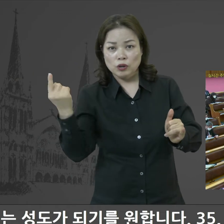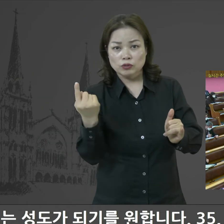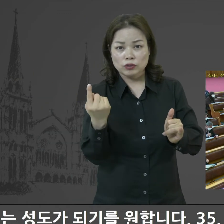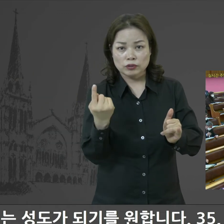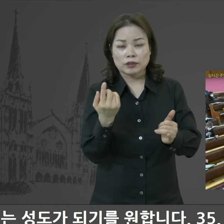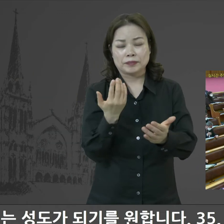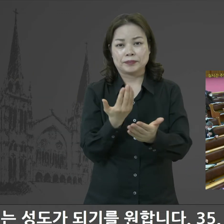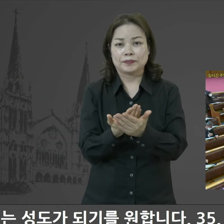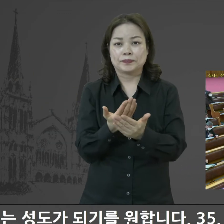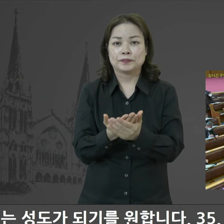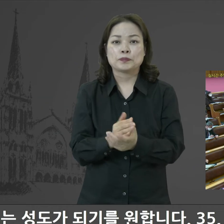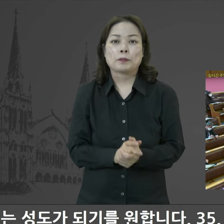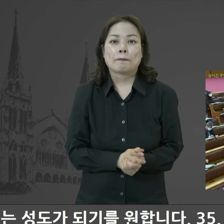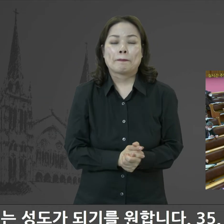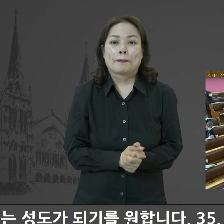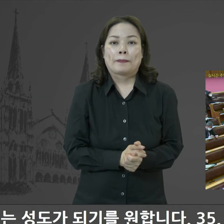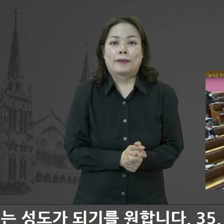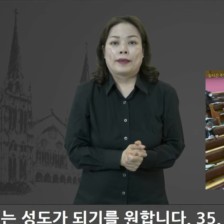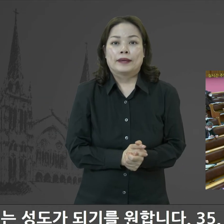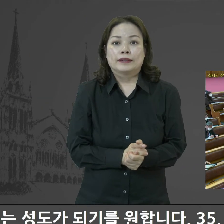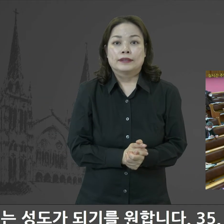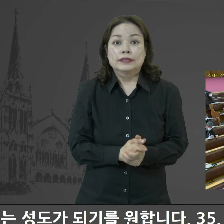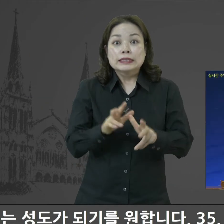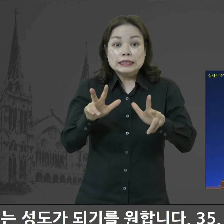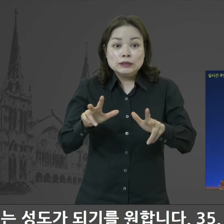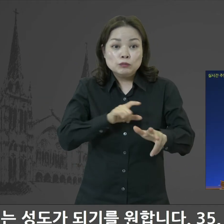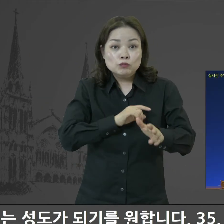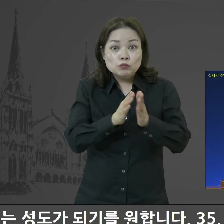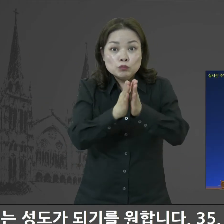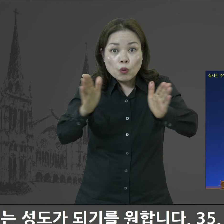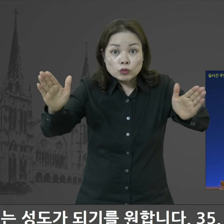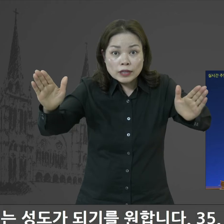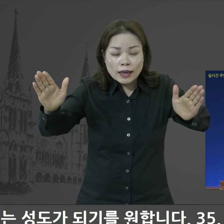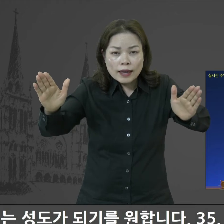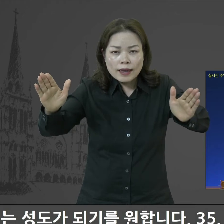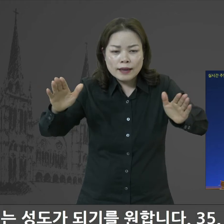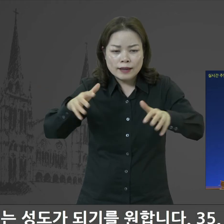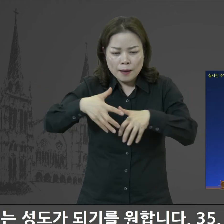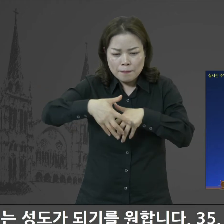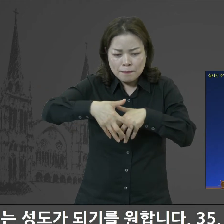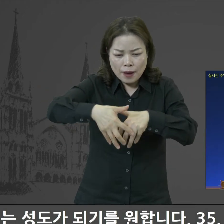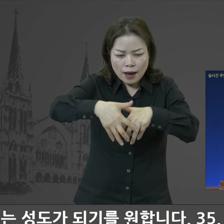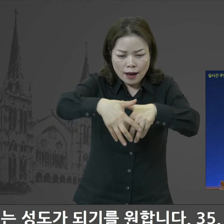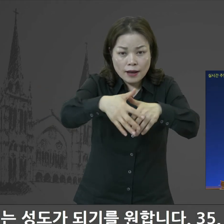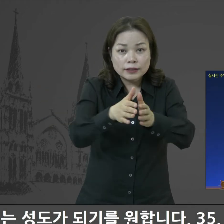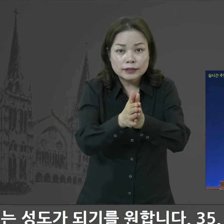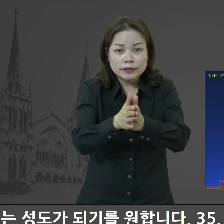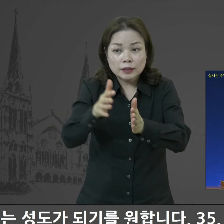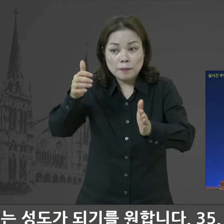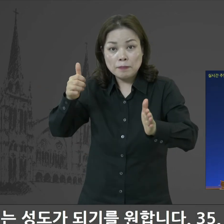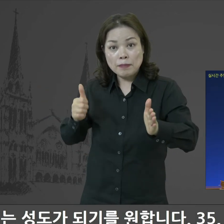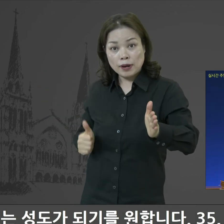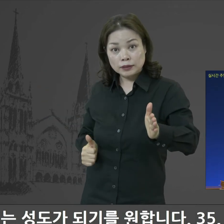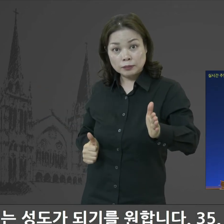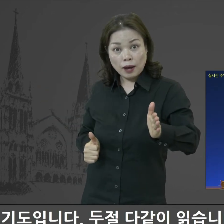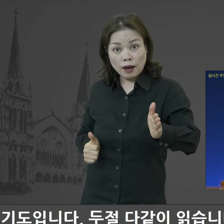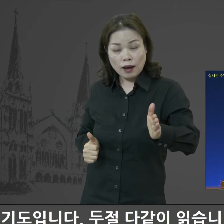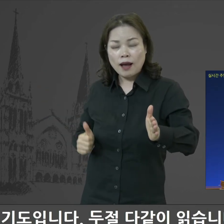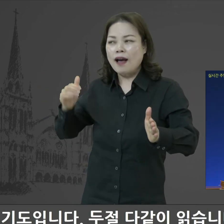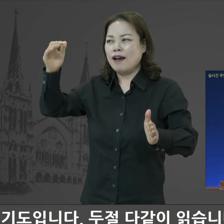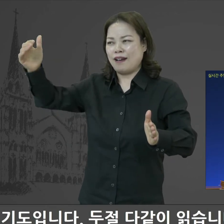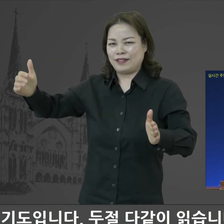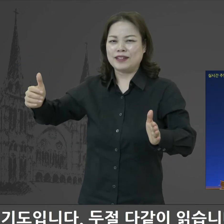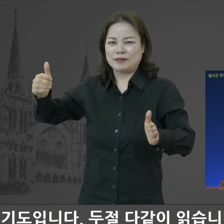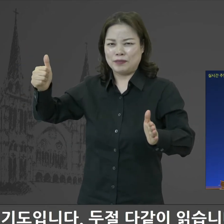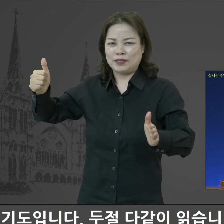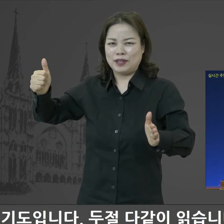돌아오소서 하였더라. 아멘. 지금 모세는 행진의 시작과 끝이 바로